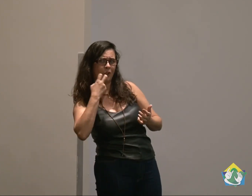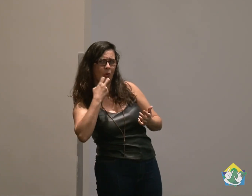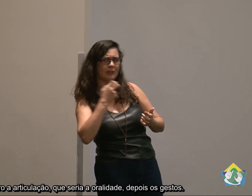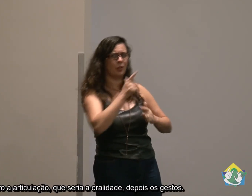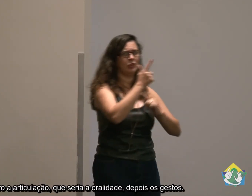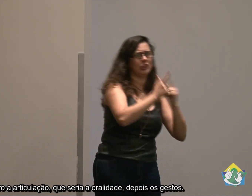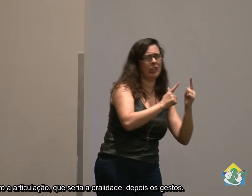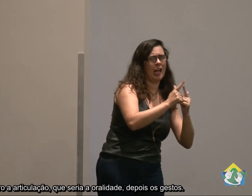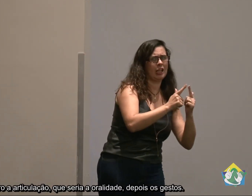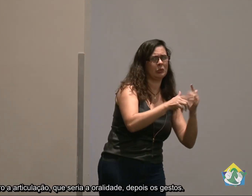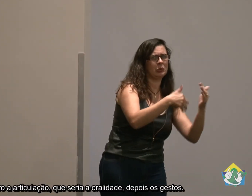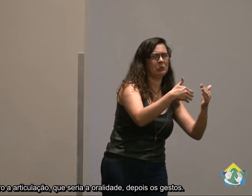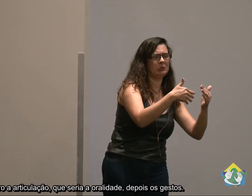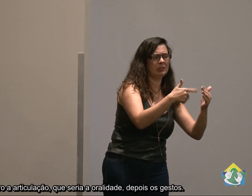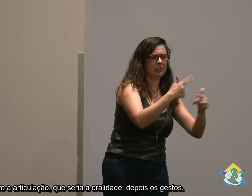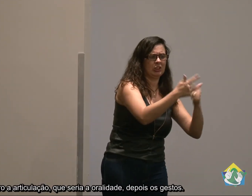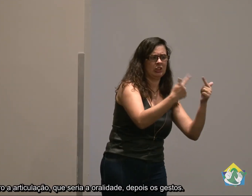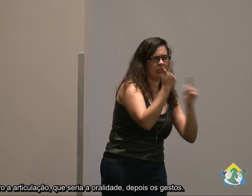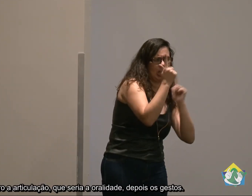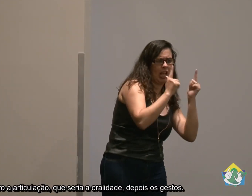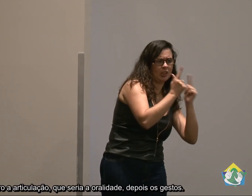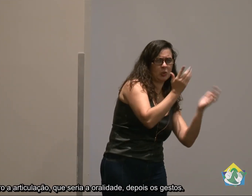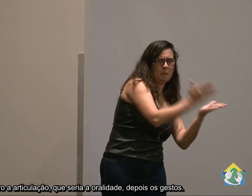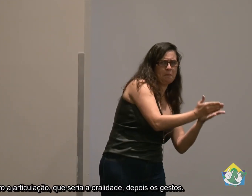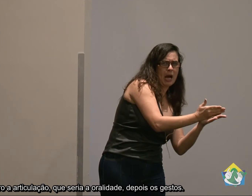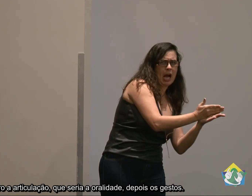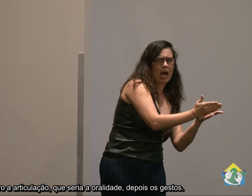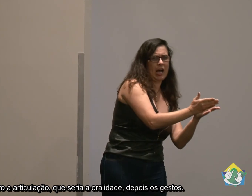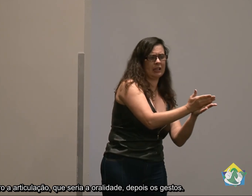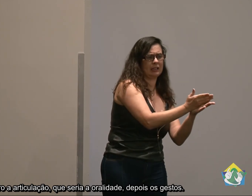primeiro articulação que seria oralidade depois os gestos